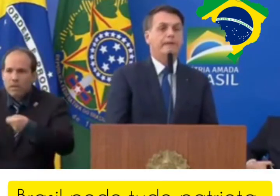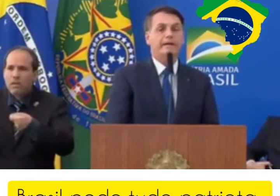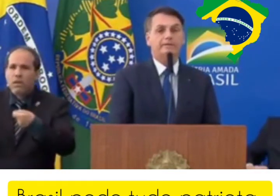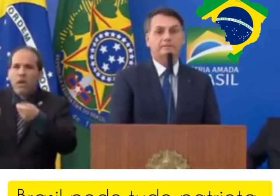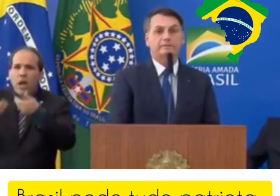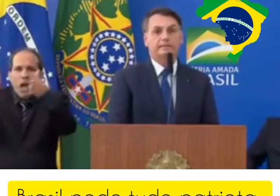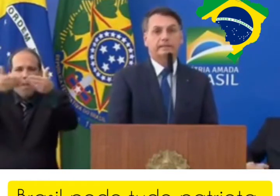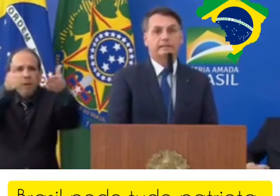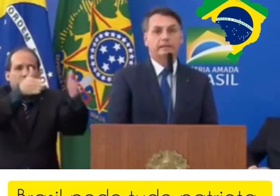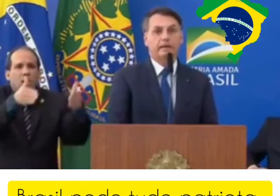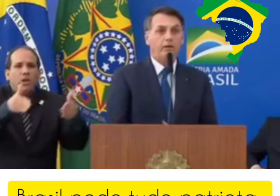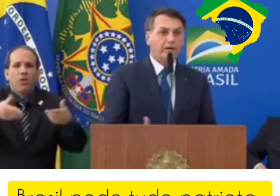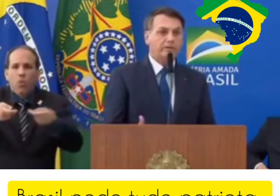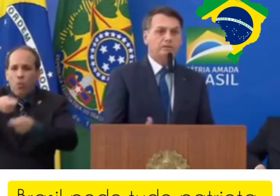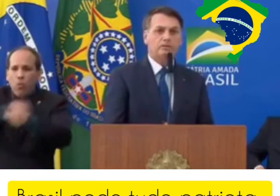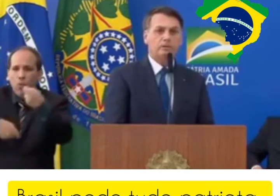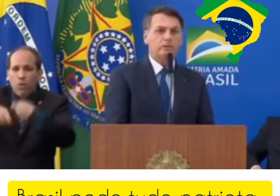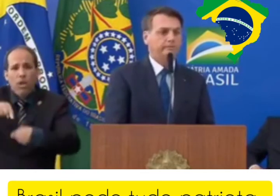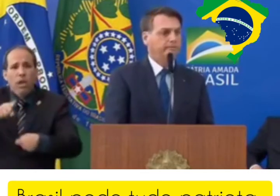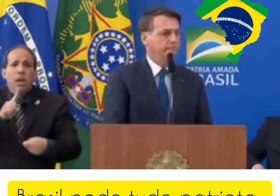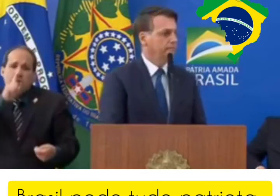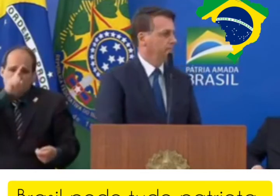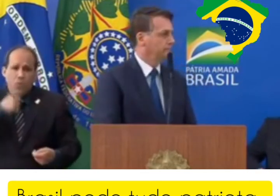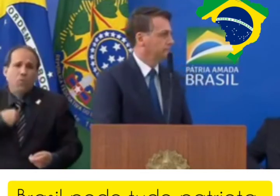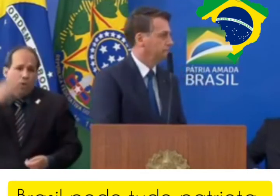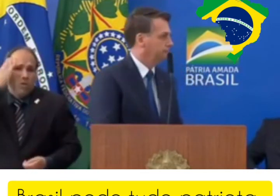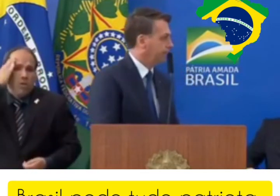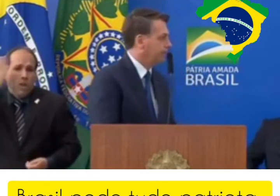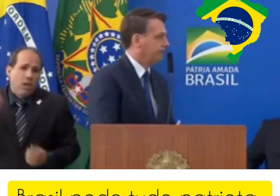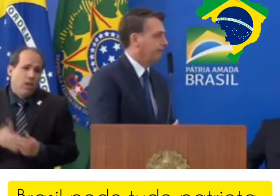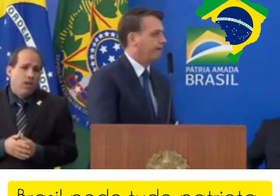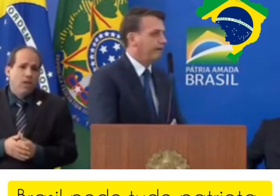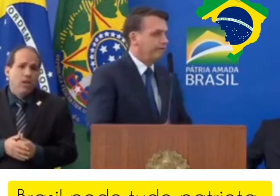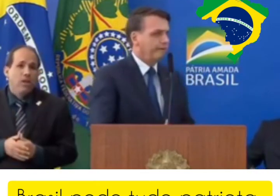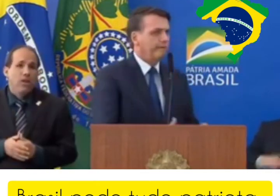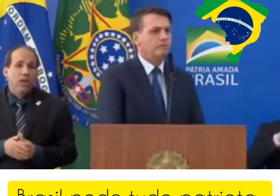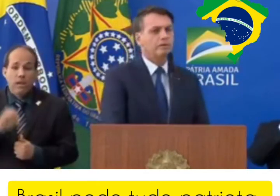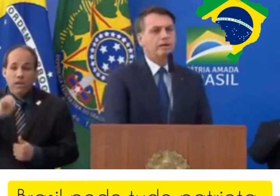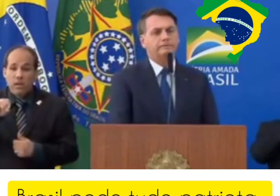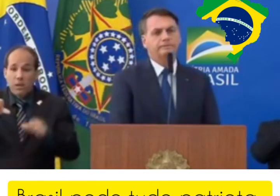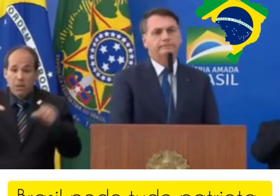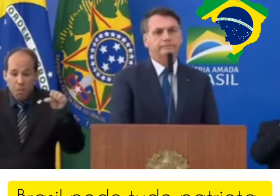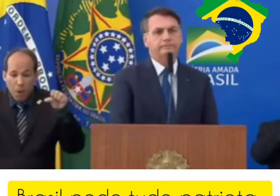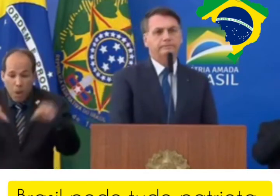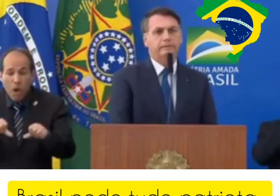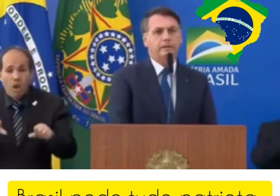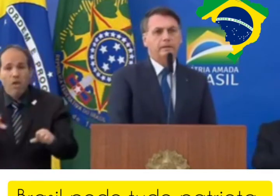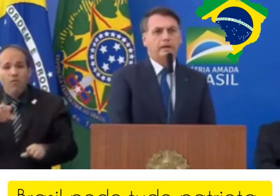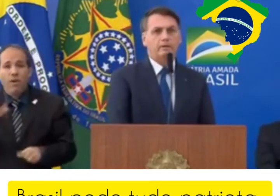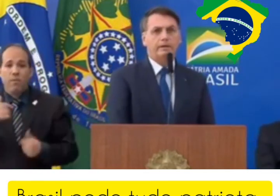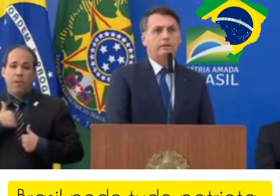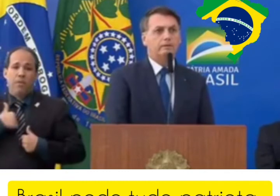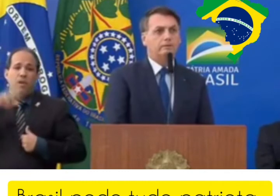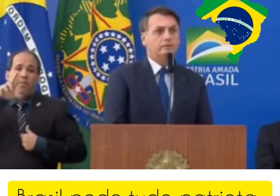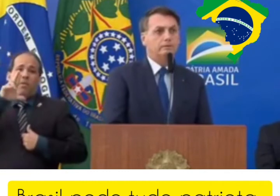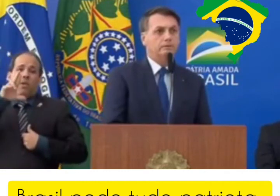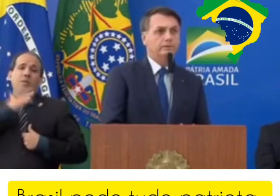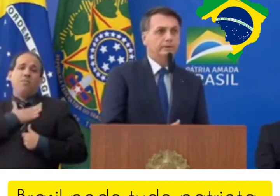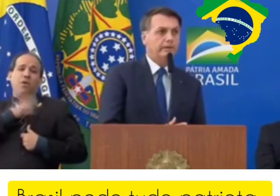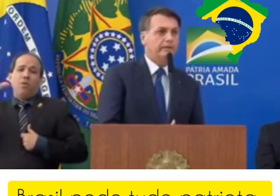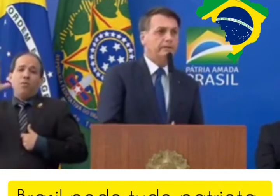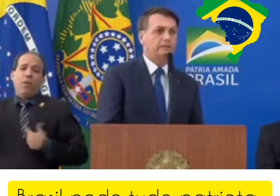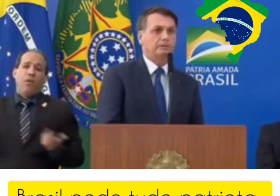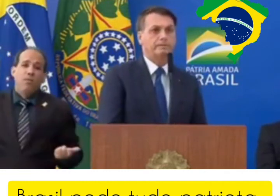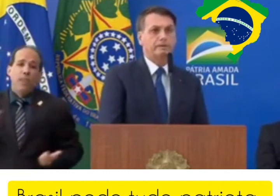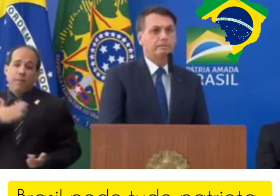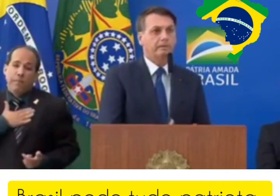para o comércio, é um risco que eu corro, porque se agravar, vem para o meu colo. Agora, o